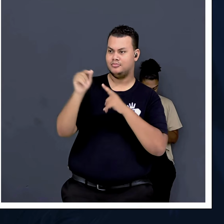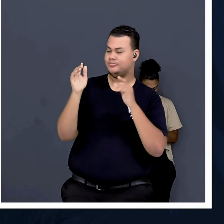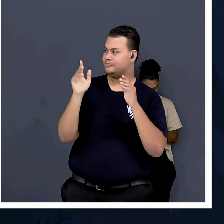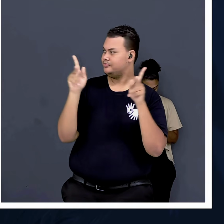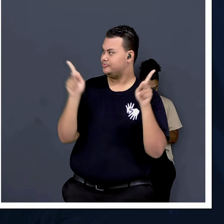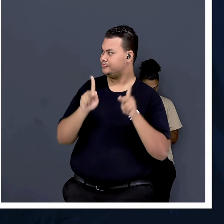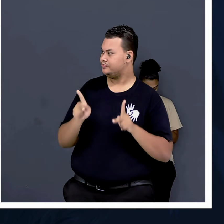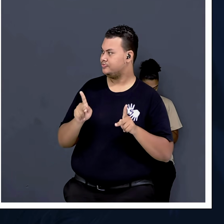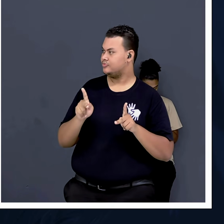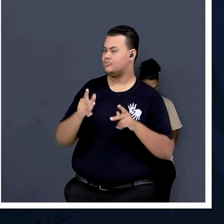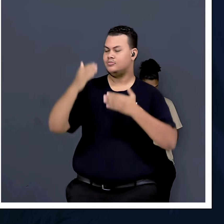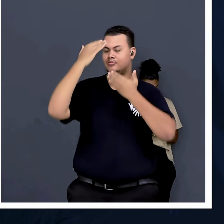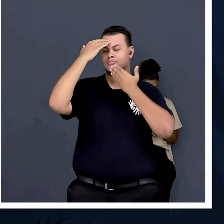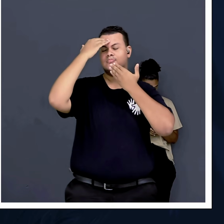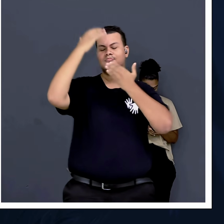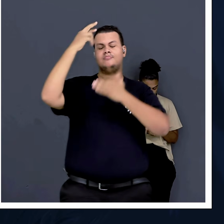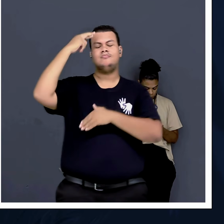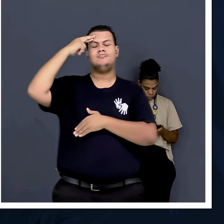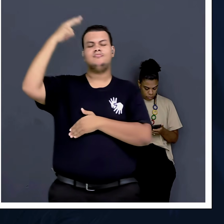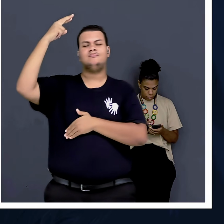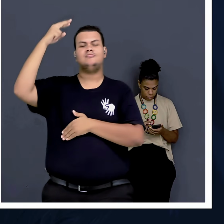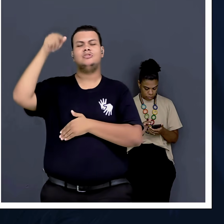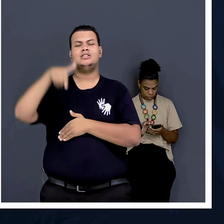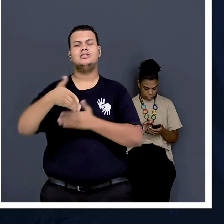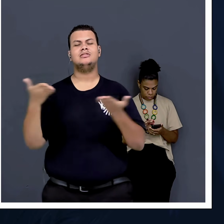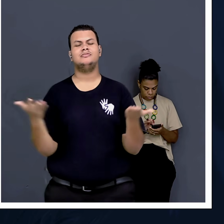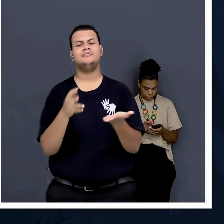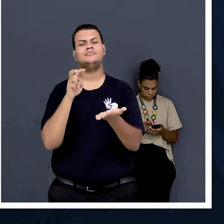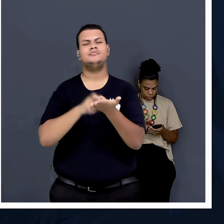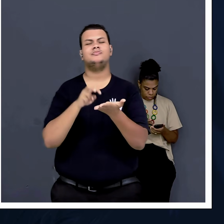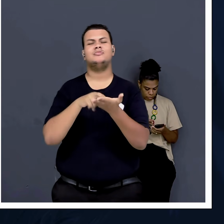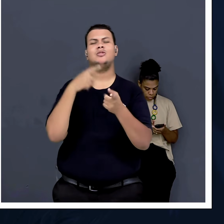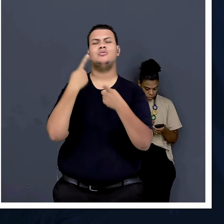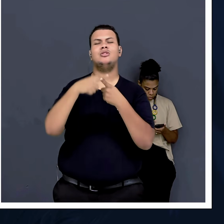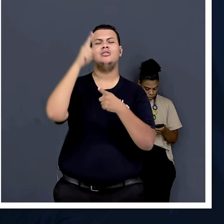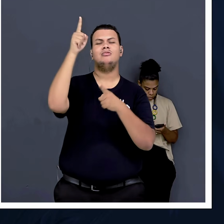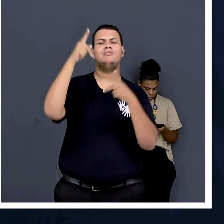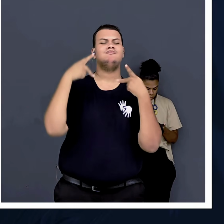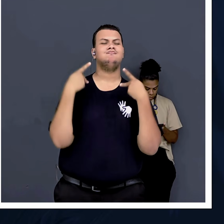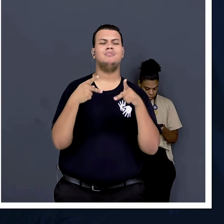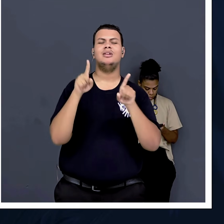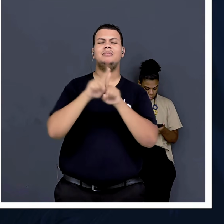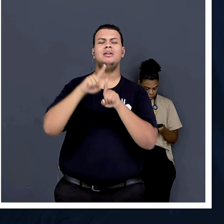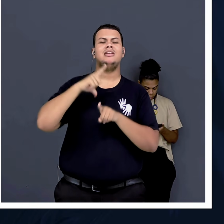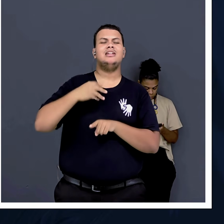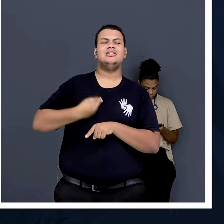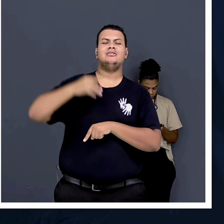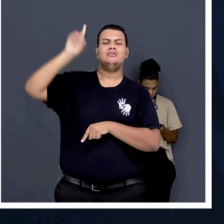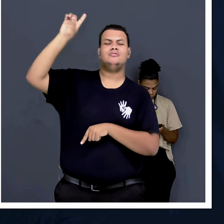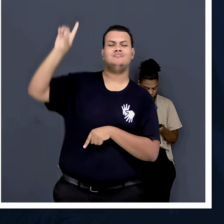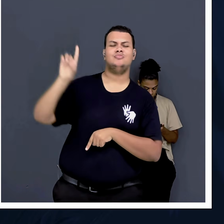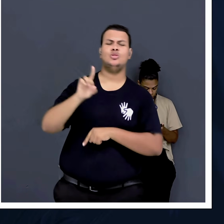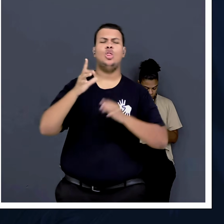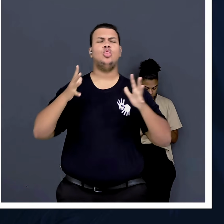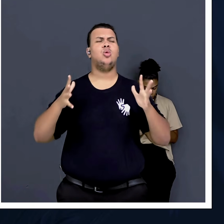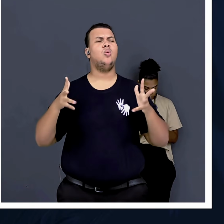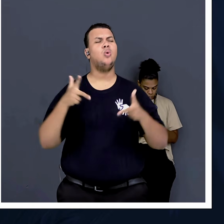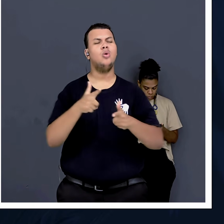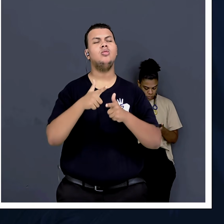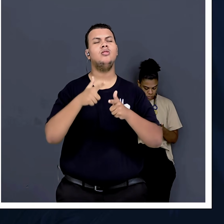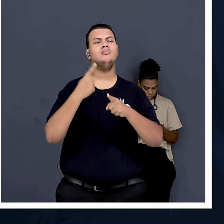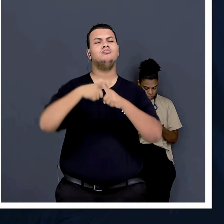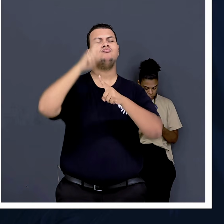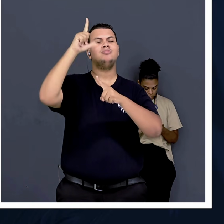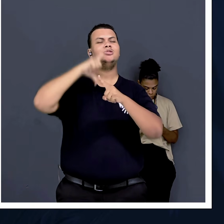paz? Obrigada, Senhor, por esta manhã, por Tua palavra, por Tua presença, por tudo aquilo que Tu és